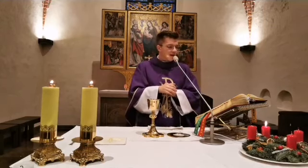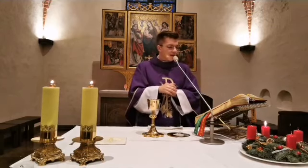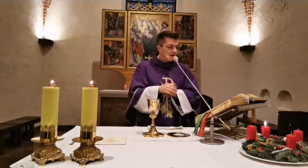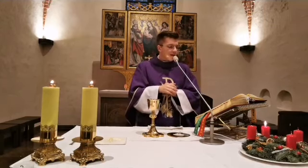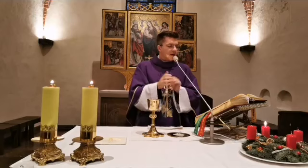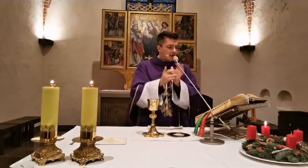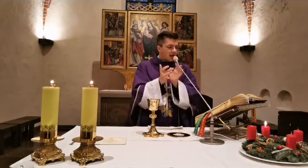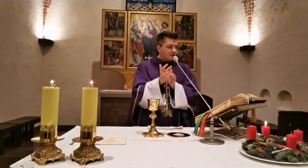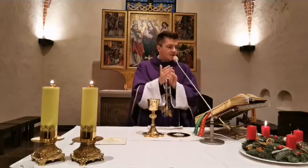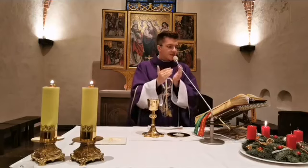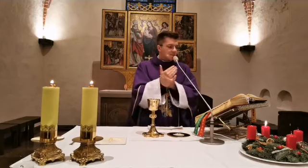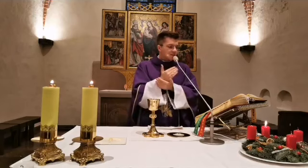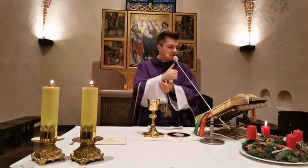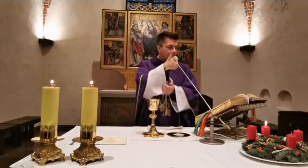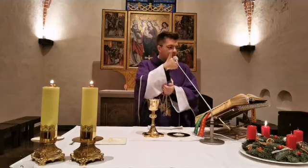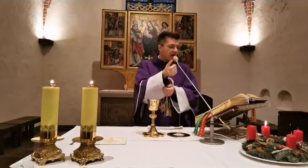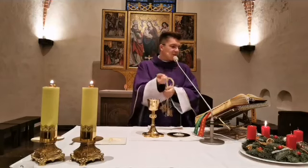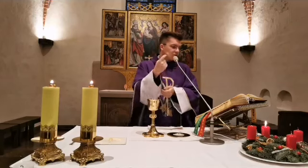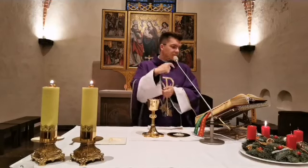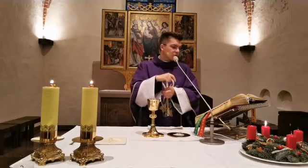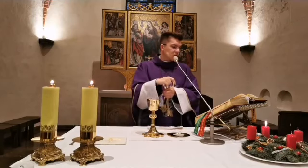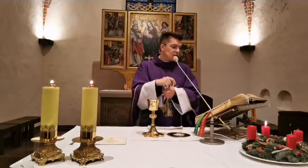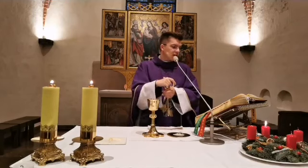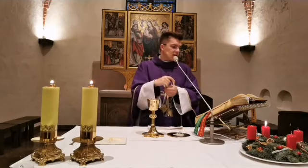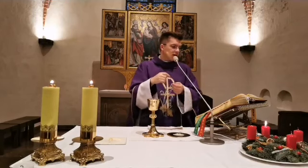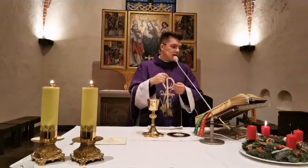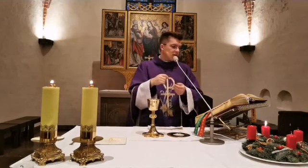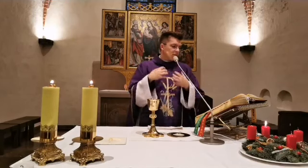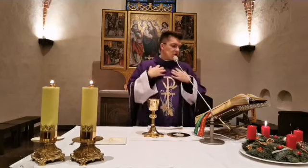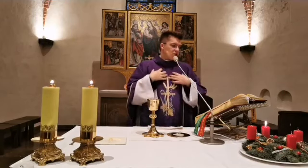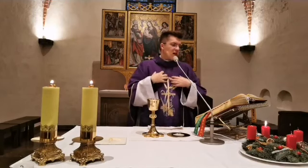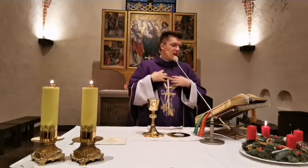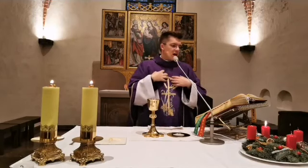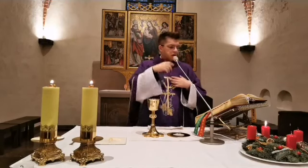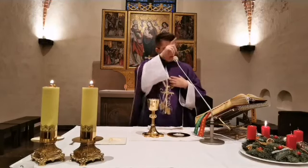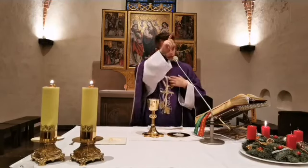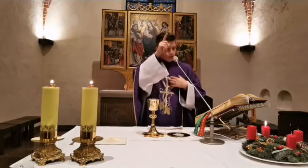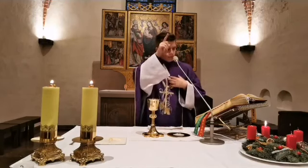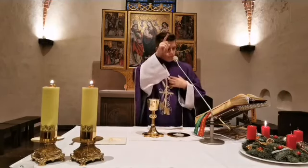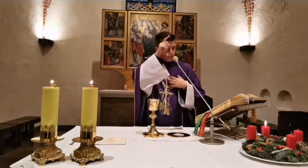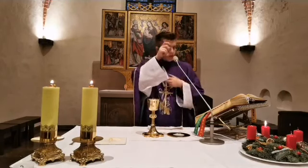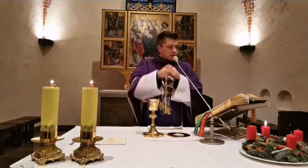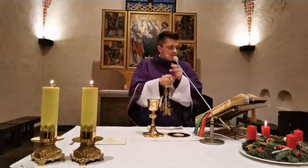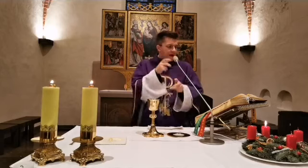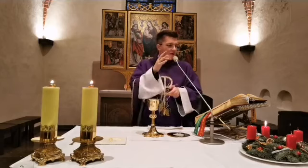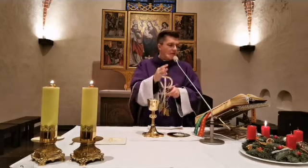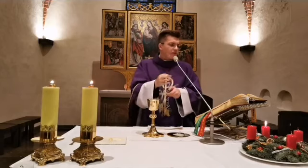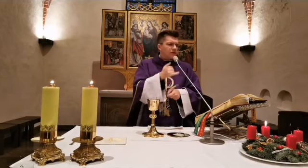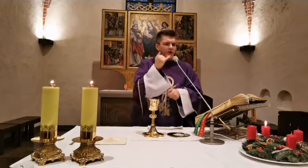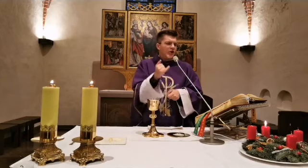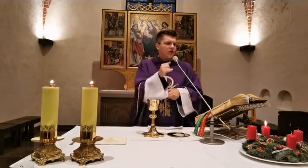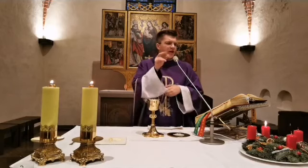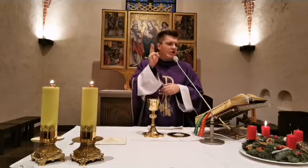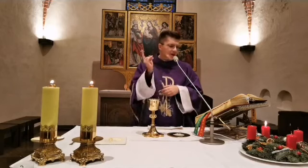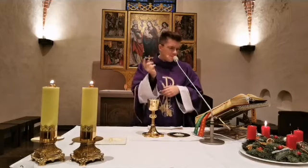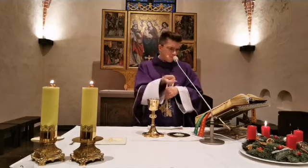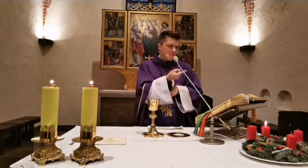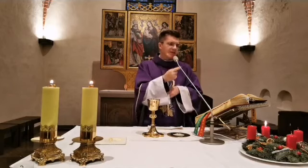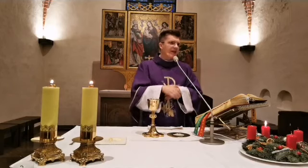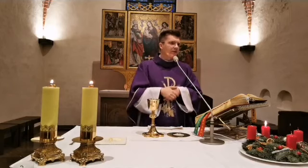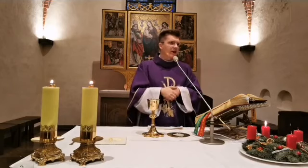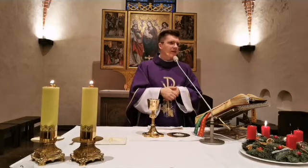Chrystusa. Jezus, przez pierwsze przyjście w ciele ludzkim, spełnił Twoje